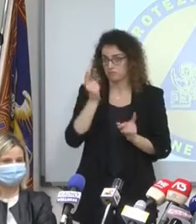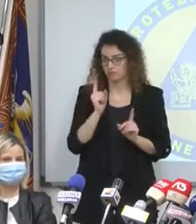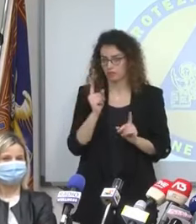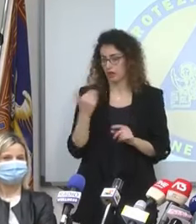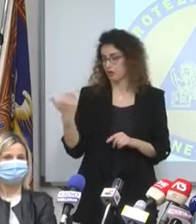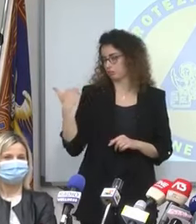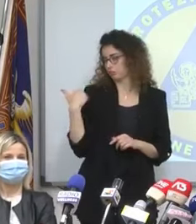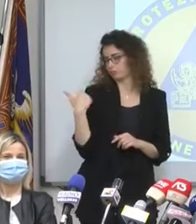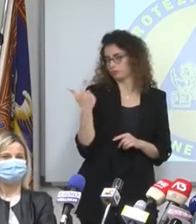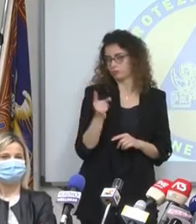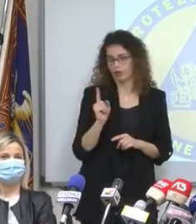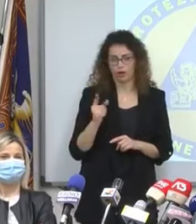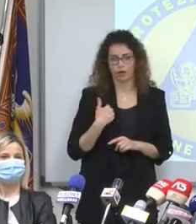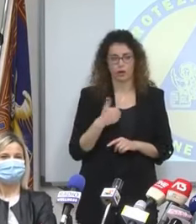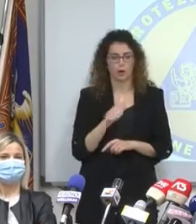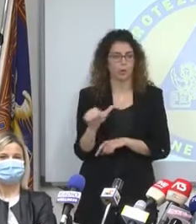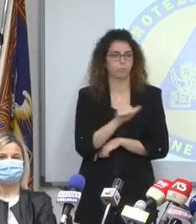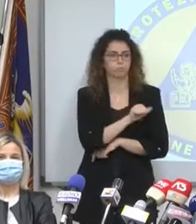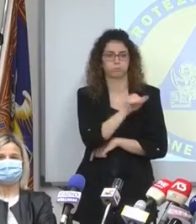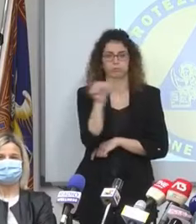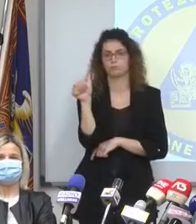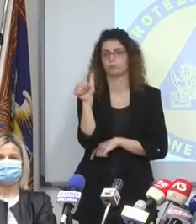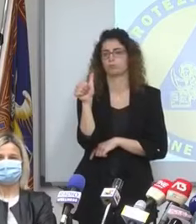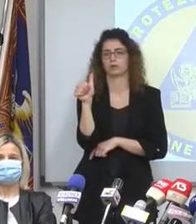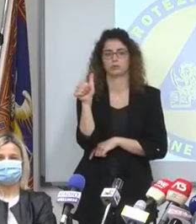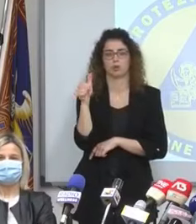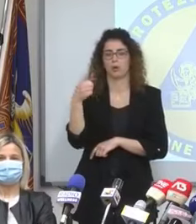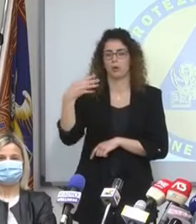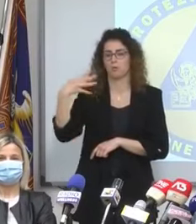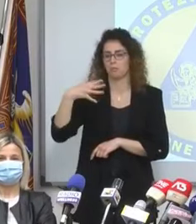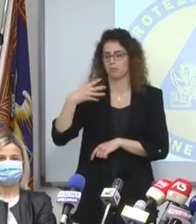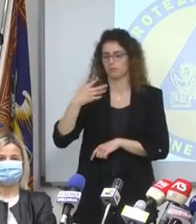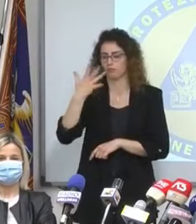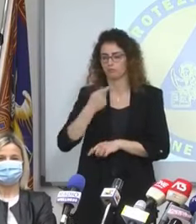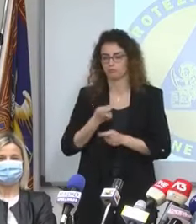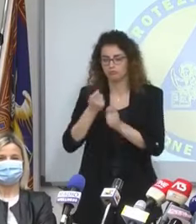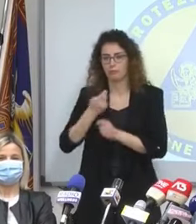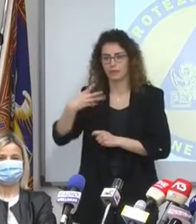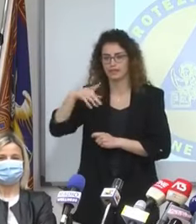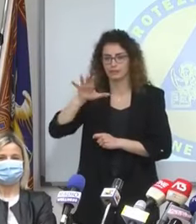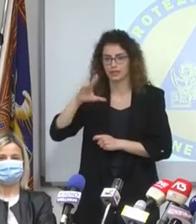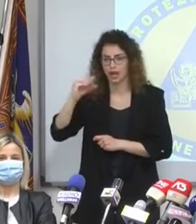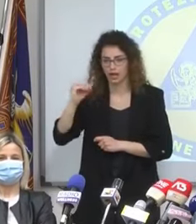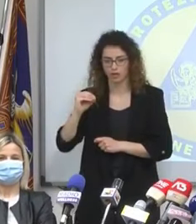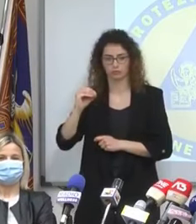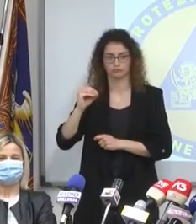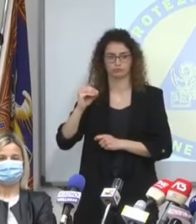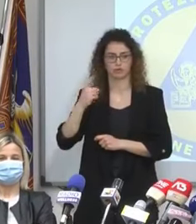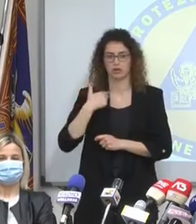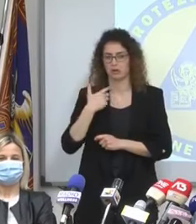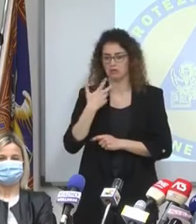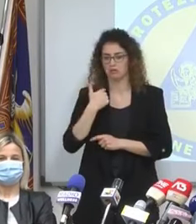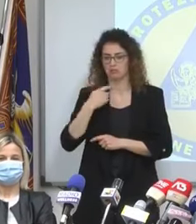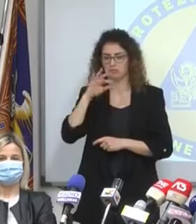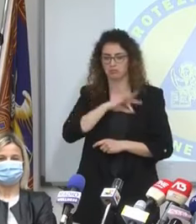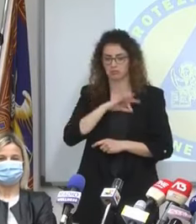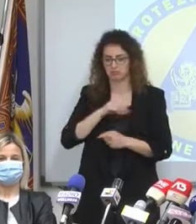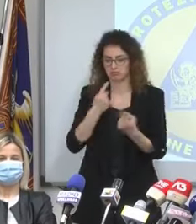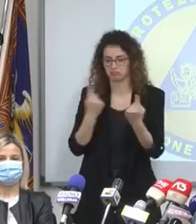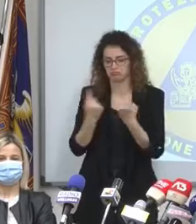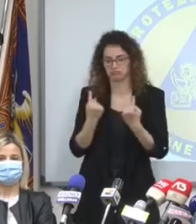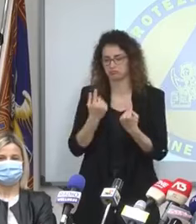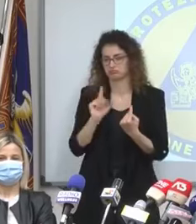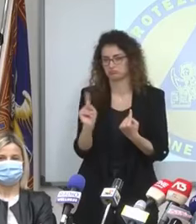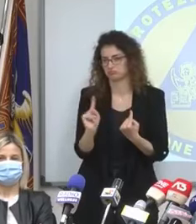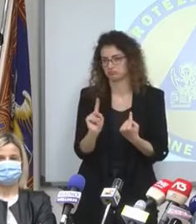recente passato. Io sono il primo sostenitore di Massimiliano Fedriga, non sono minimamente interessato a questa carica, non lo sono mai stato, non lo sono